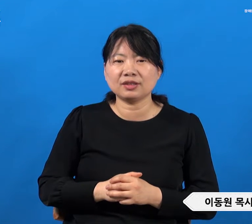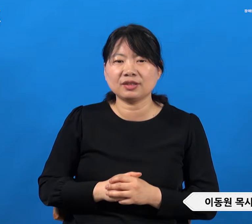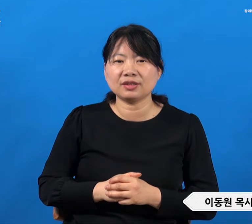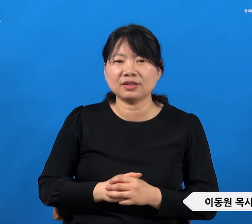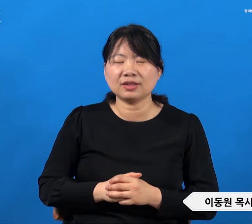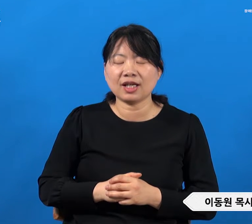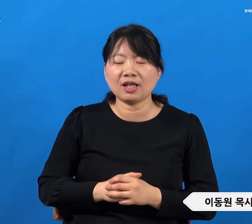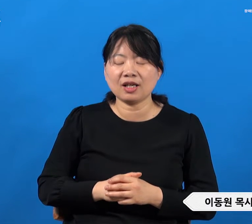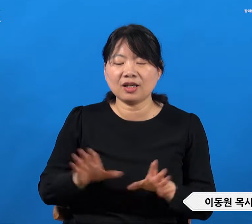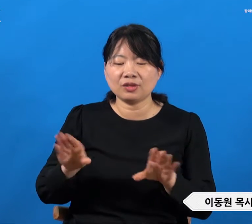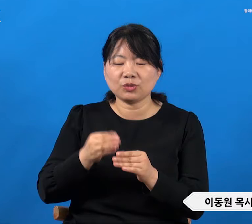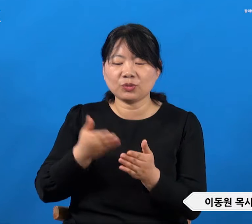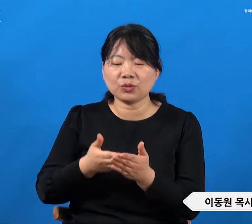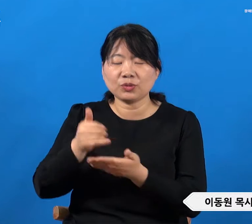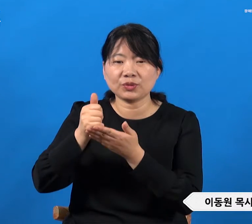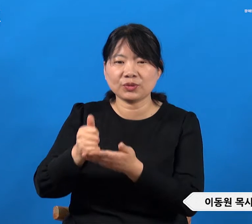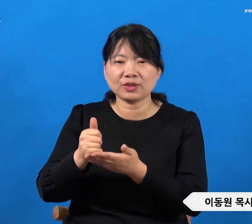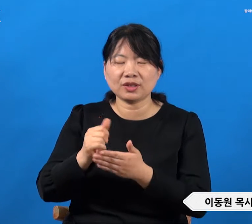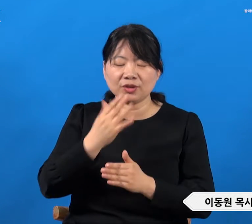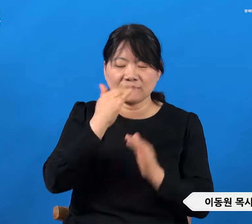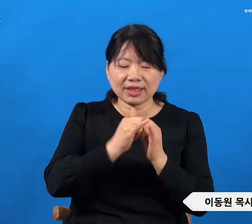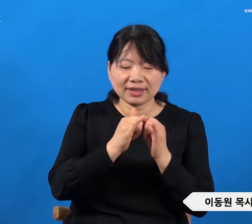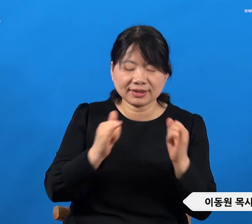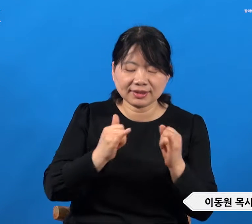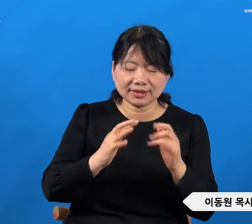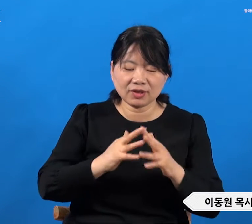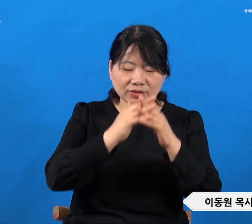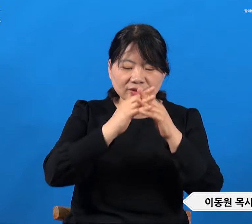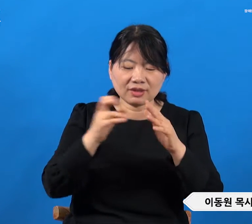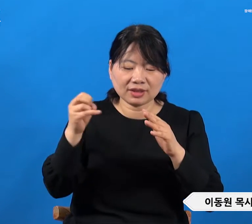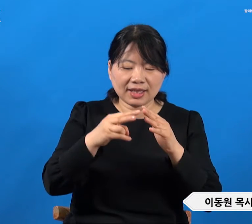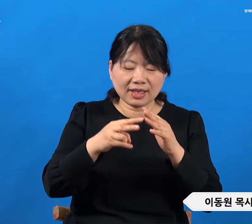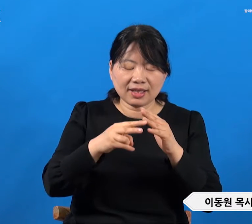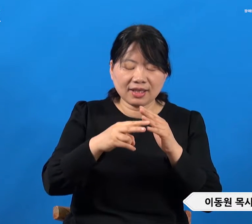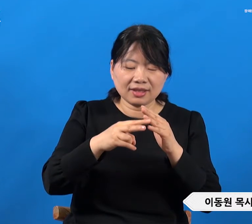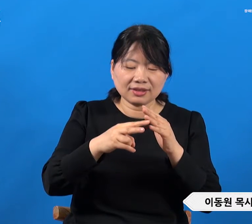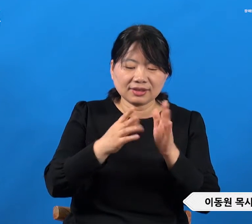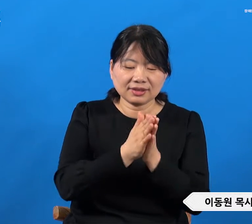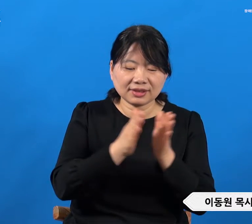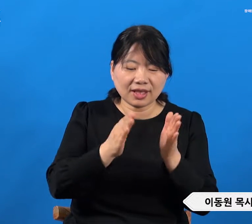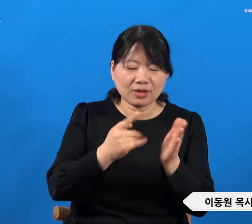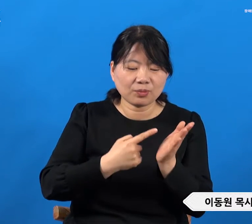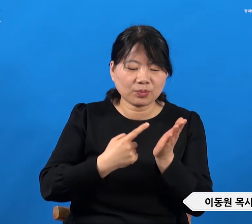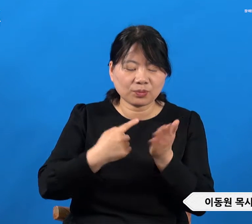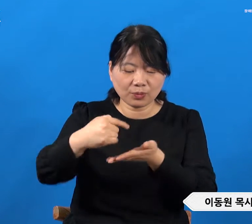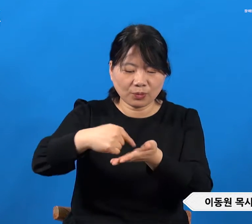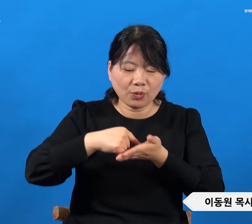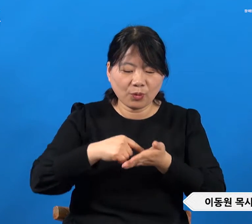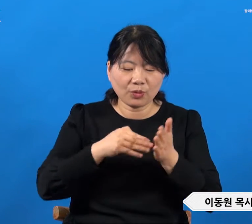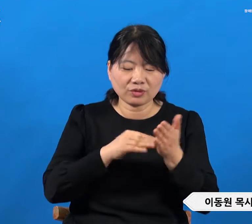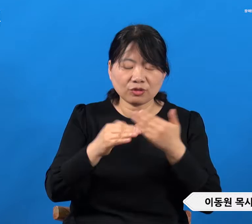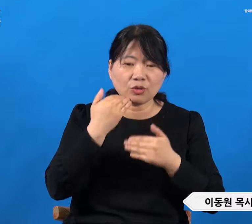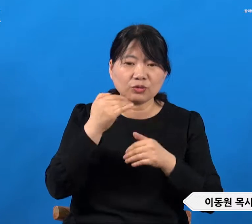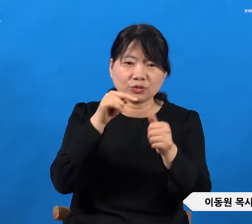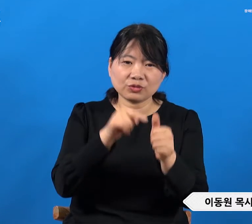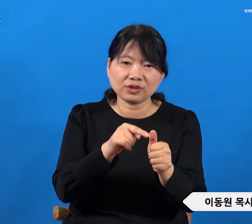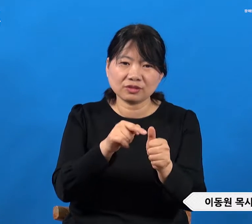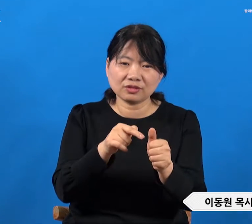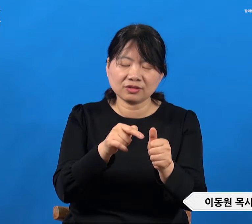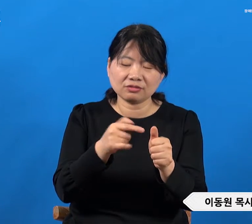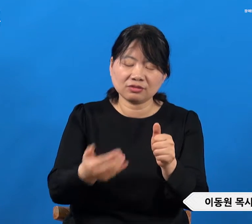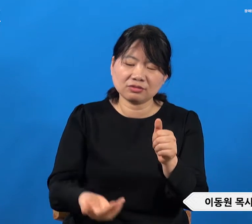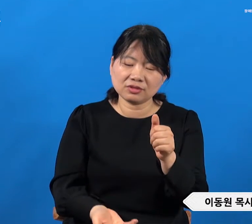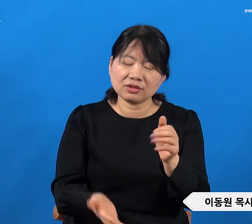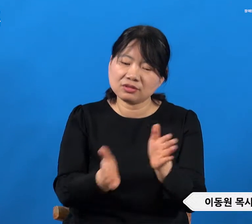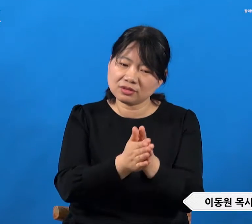다뜨네라는 총독이 유대인들의 성전 공사 재개 소식을 보고받고 이것이 누구의 지시로